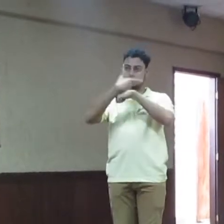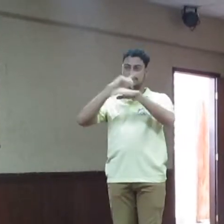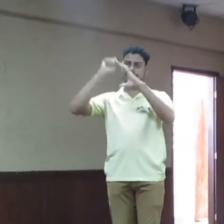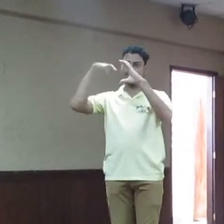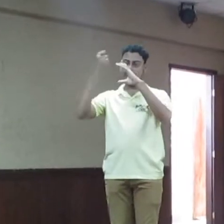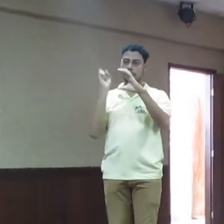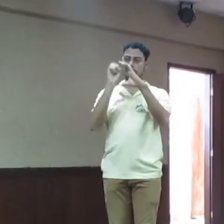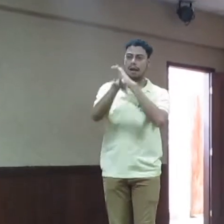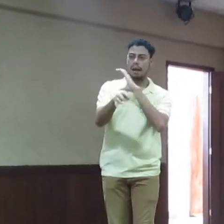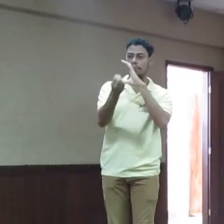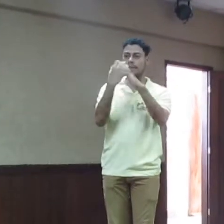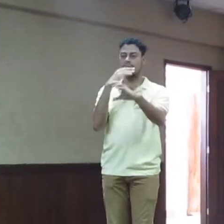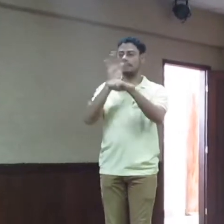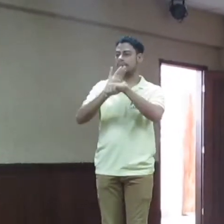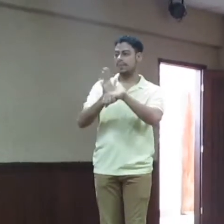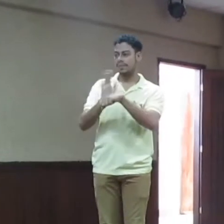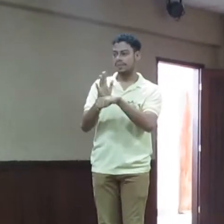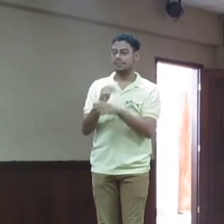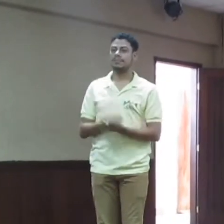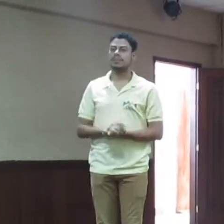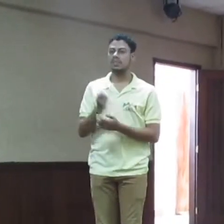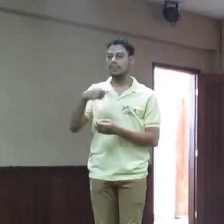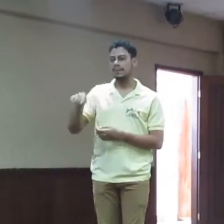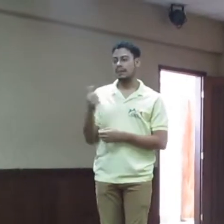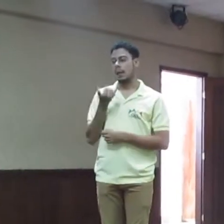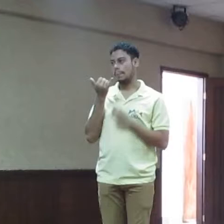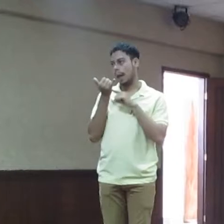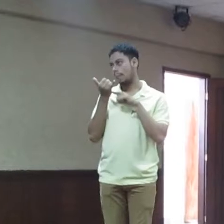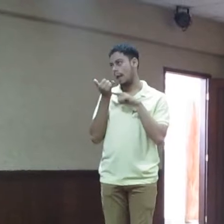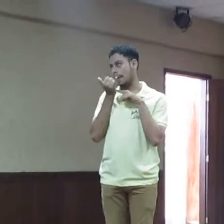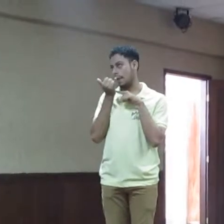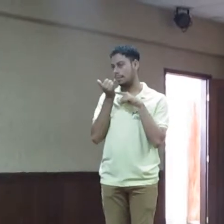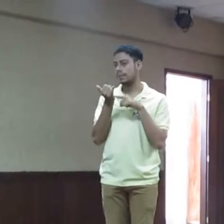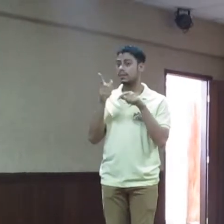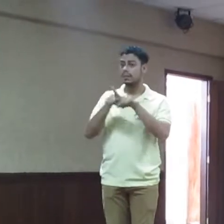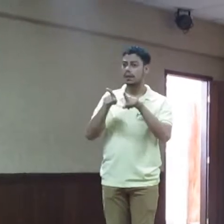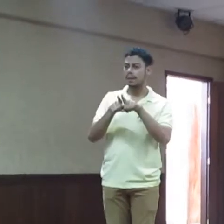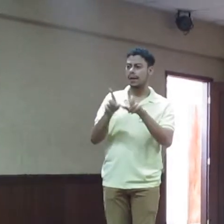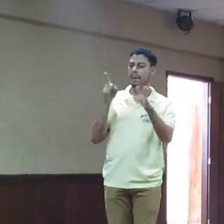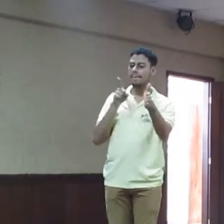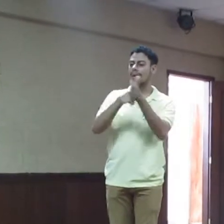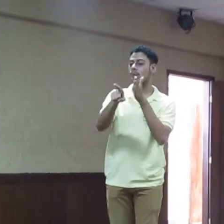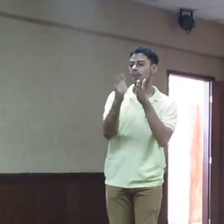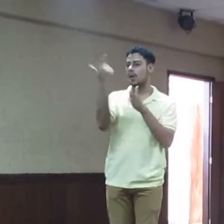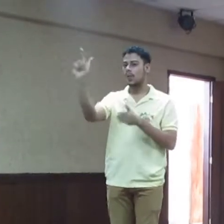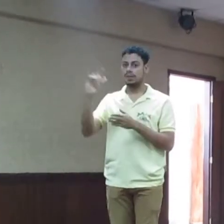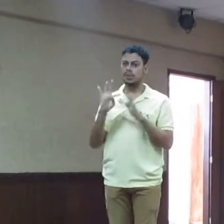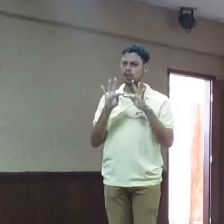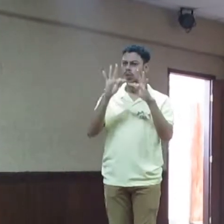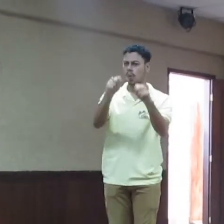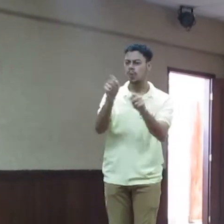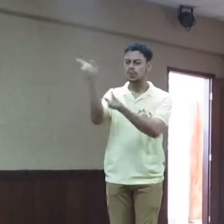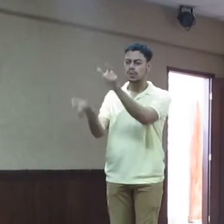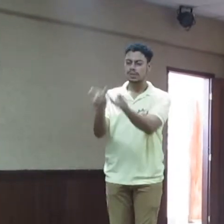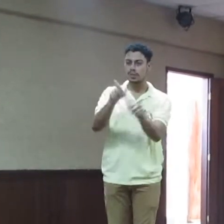com outros surdos, sem precisar falar. E também tem outras perguntas que as pessoas usam muito. Será que todo